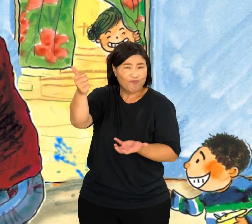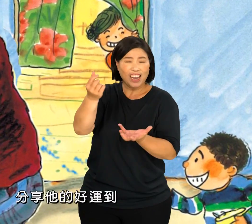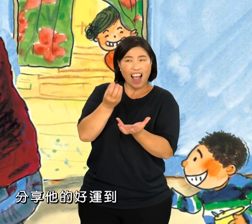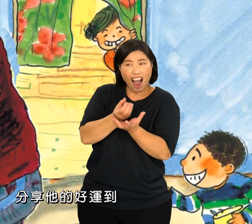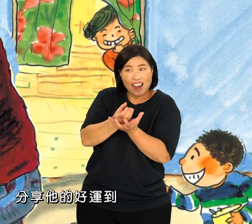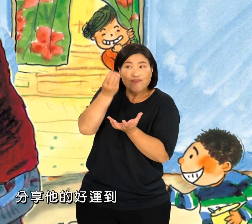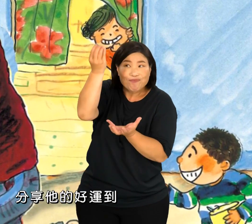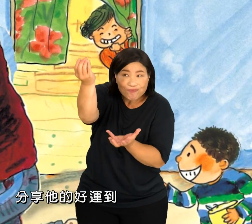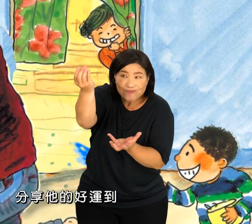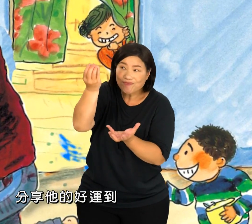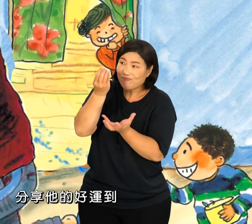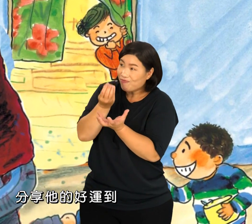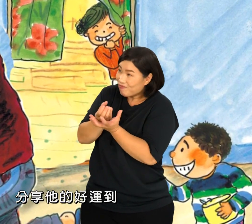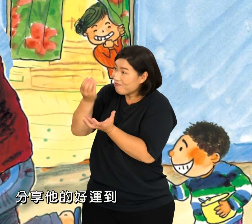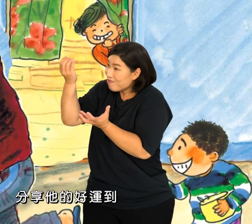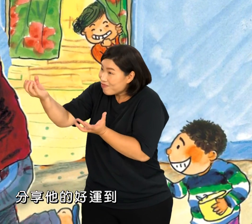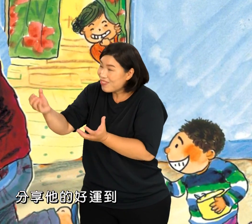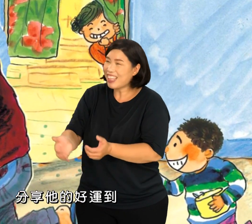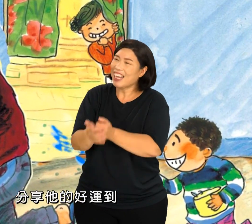分享他的好运道。